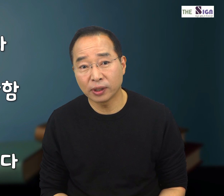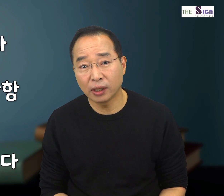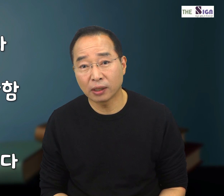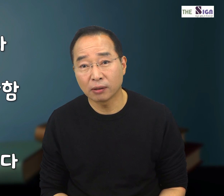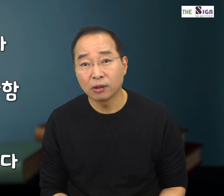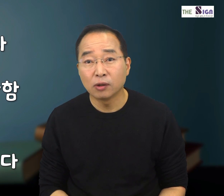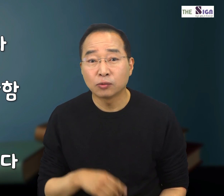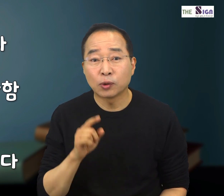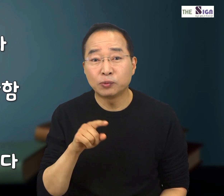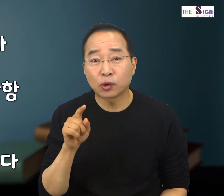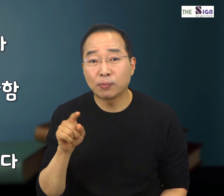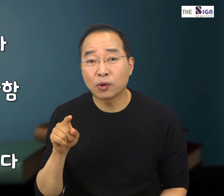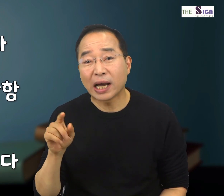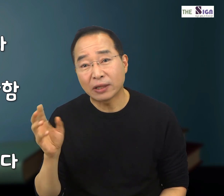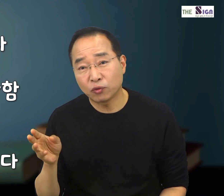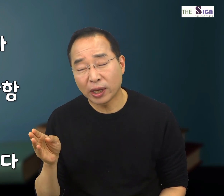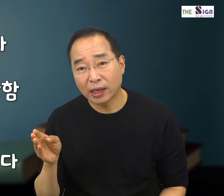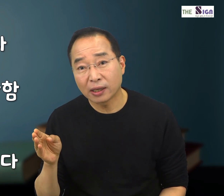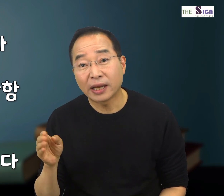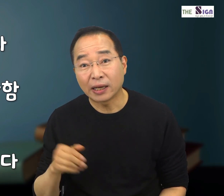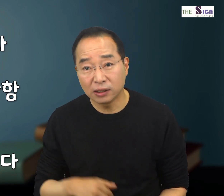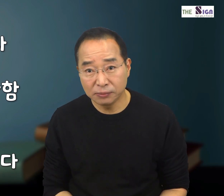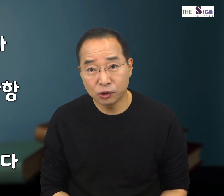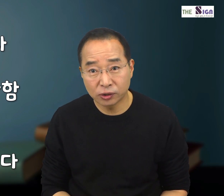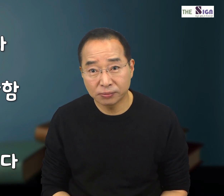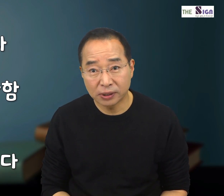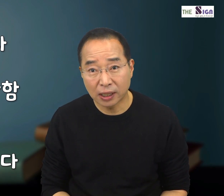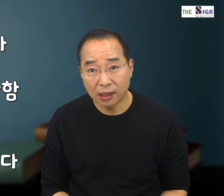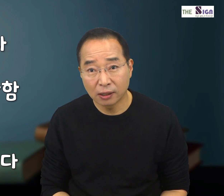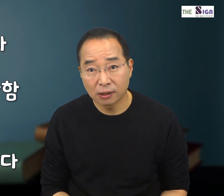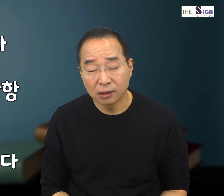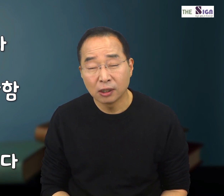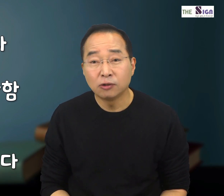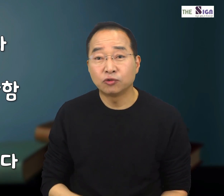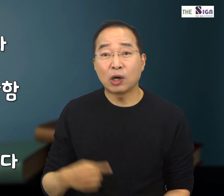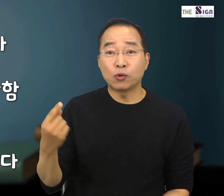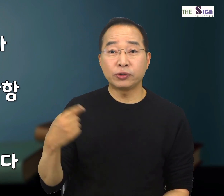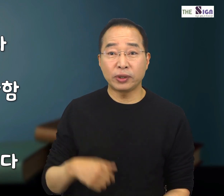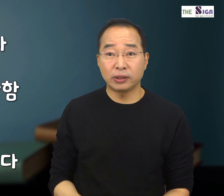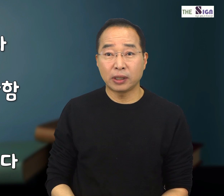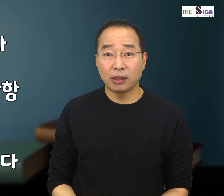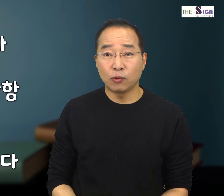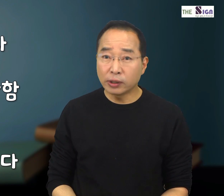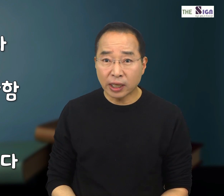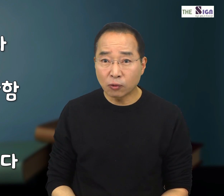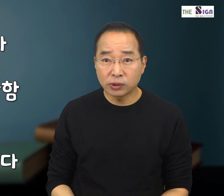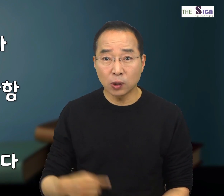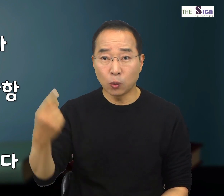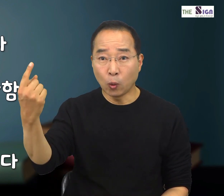표현에 좀처럼 뭐가 안 돼 라는 의미로 씁니다. 누가 오기로 했는데 왜 이렇게 안 오지? 오는